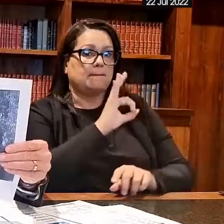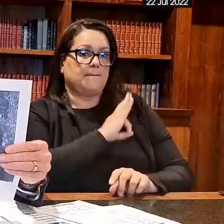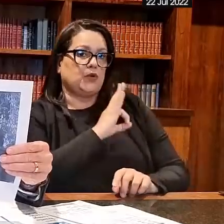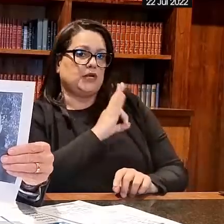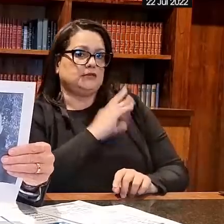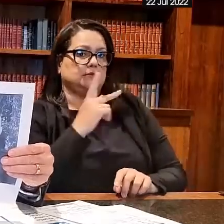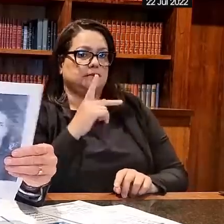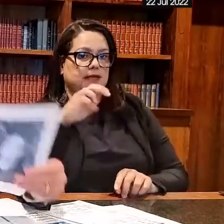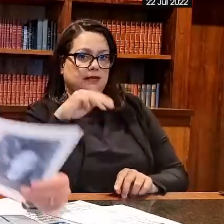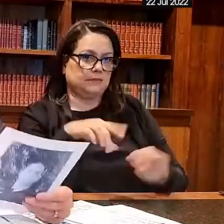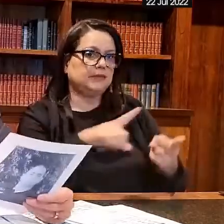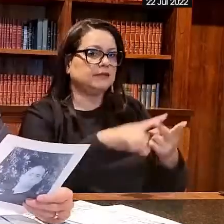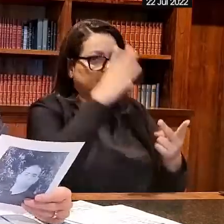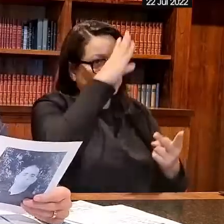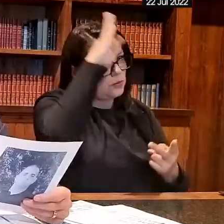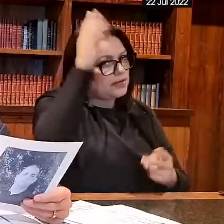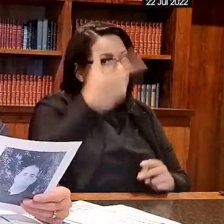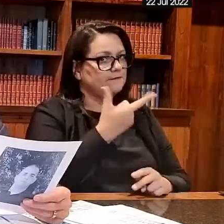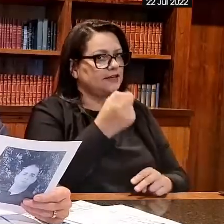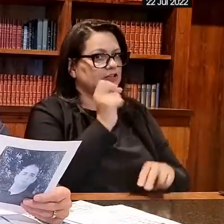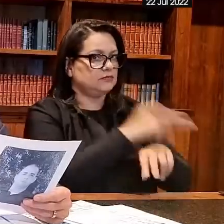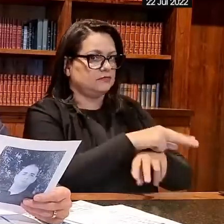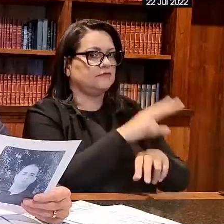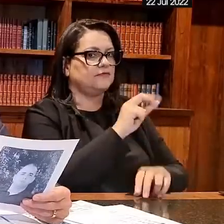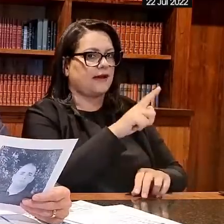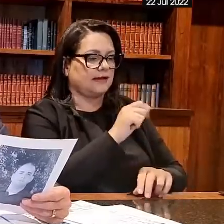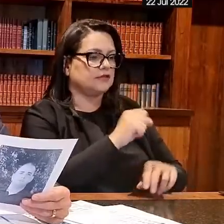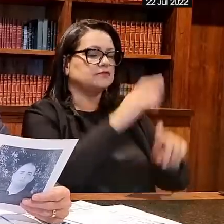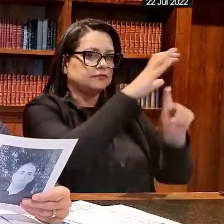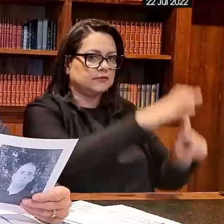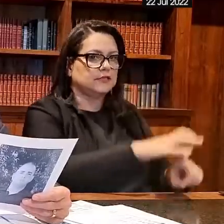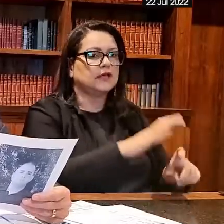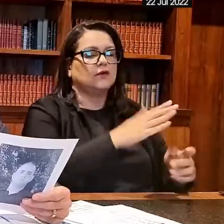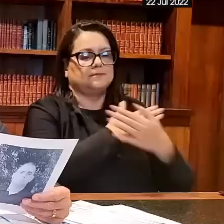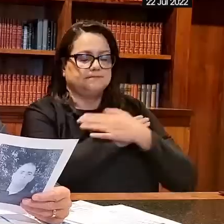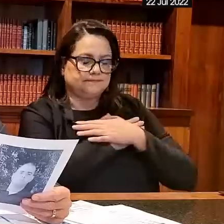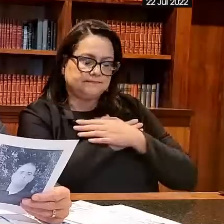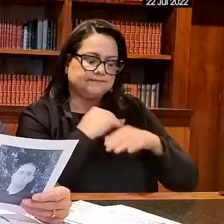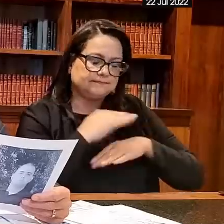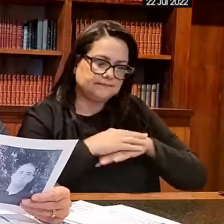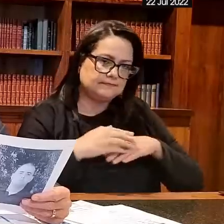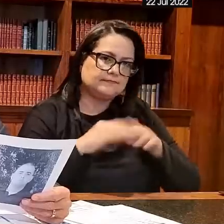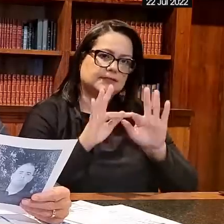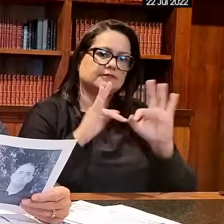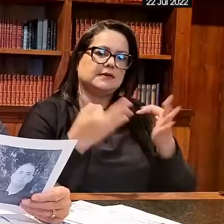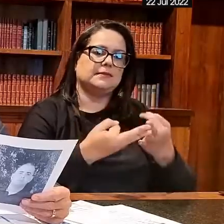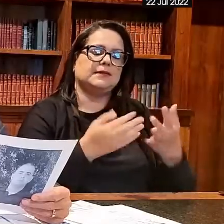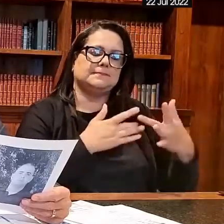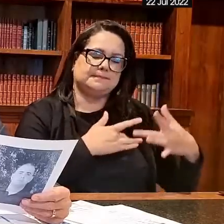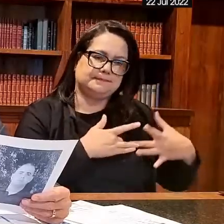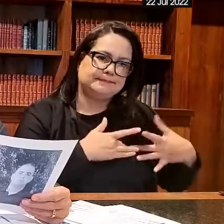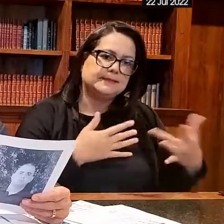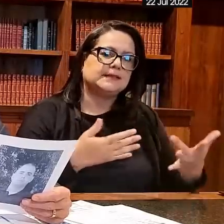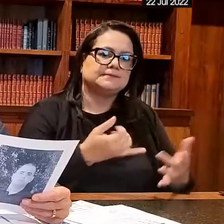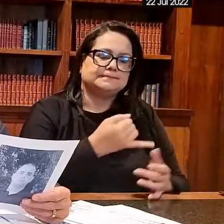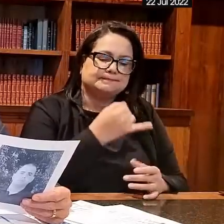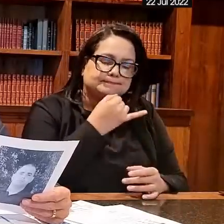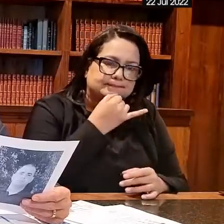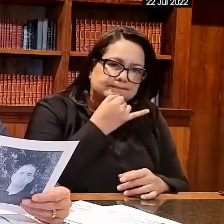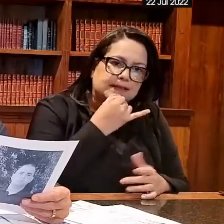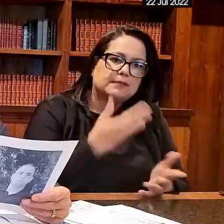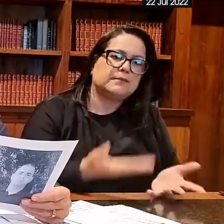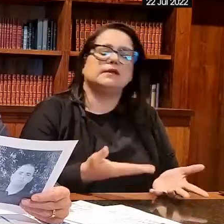Militar começa a fazer cursos têm que de lá do nossos sentimentos à família lamentamos o ocorrido